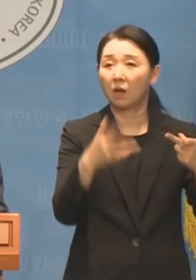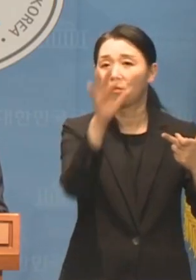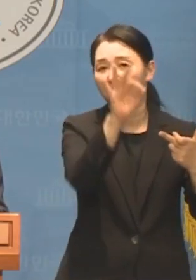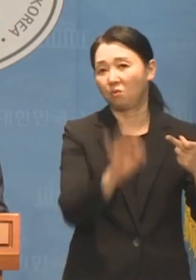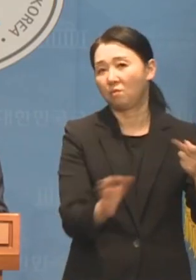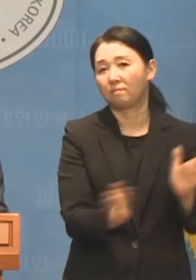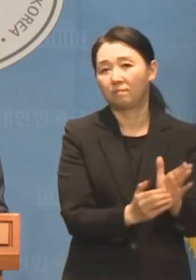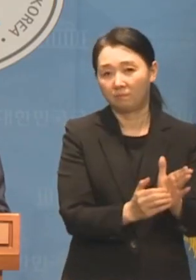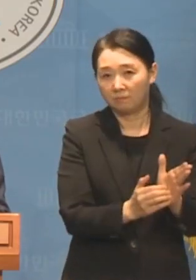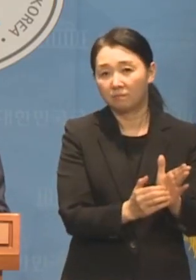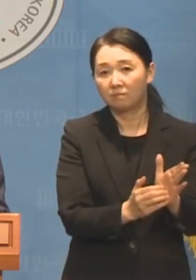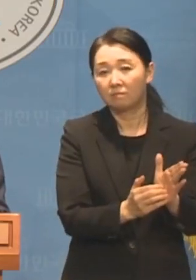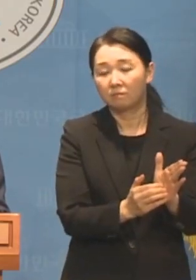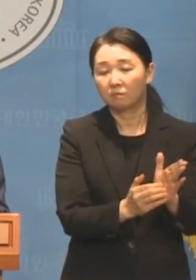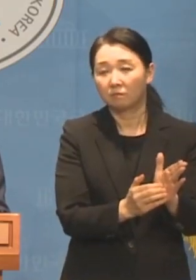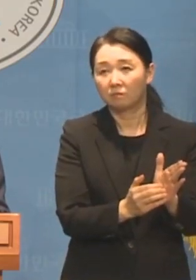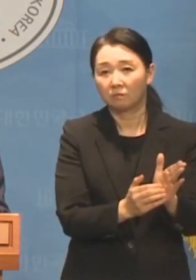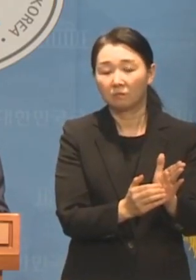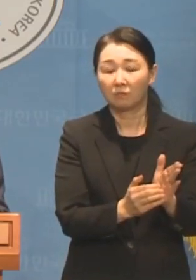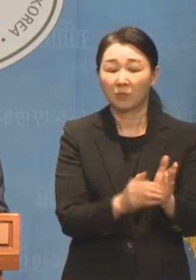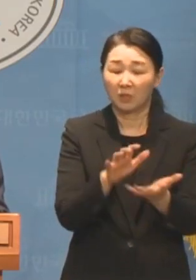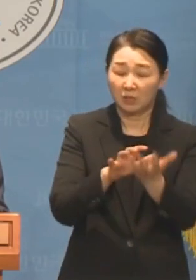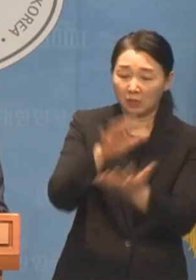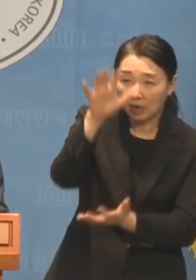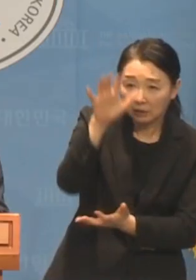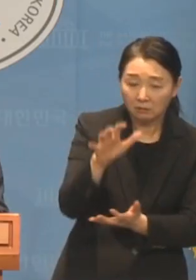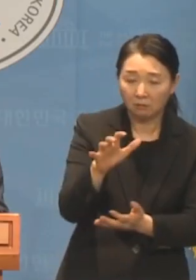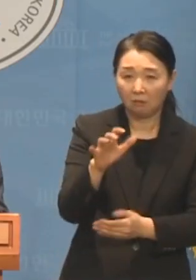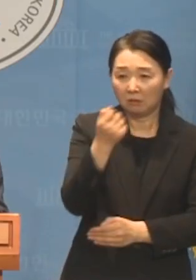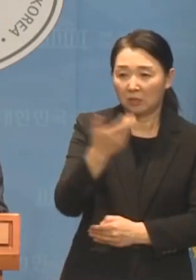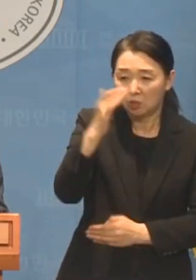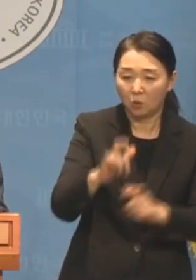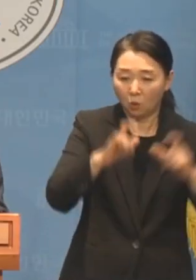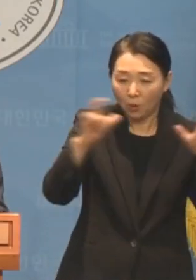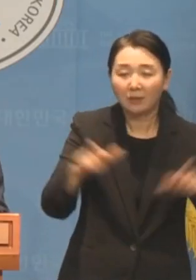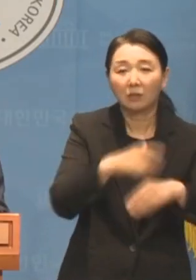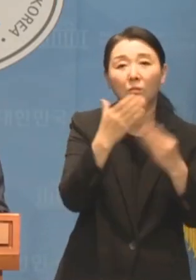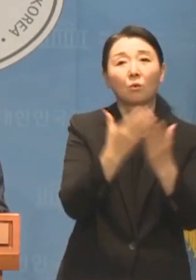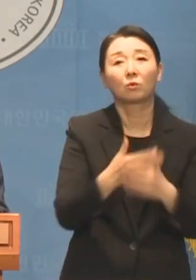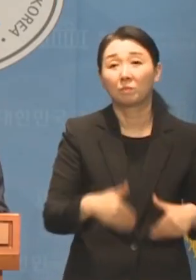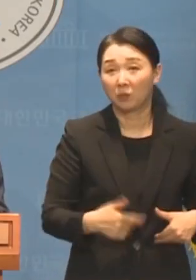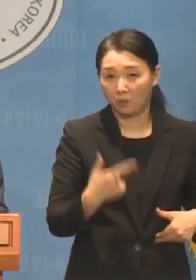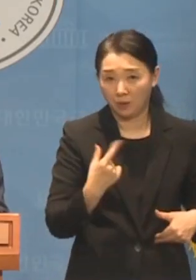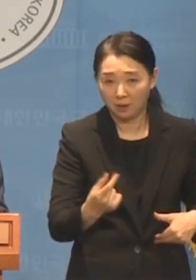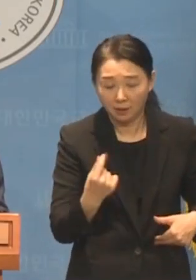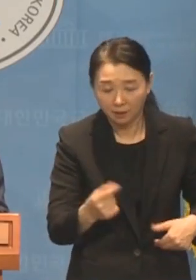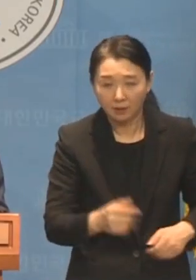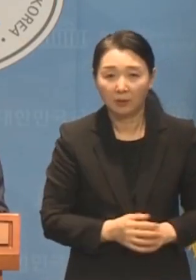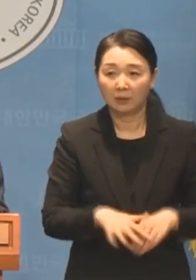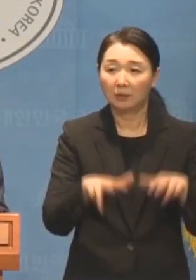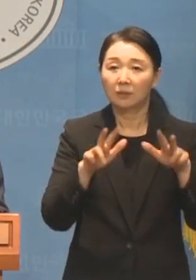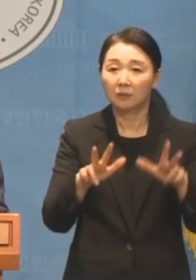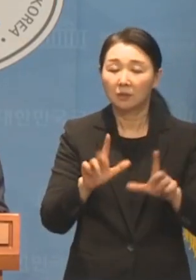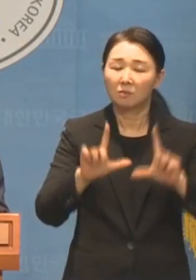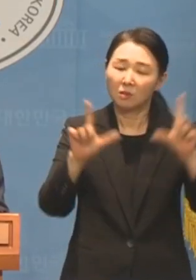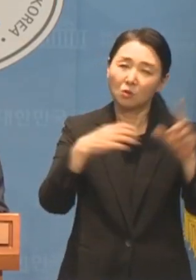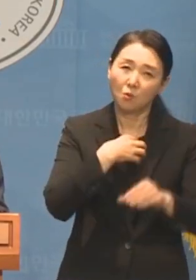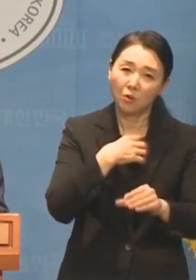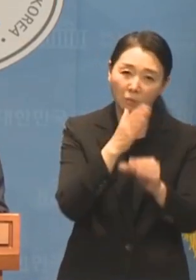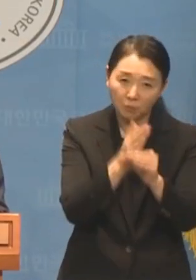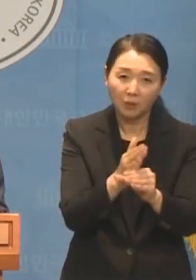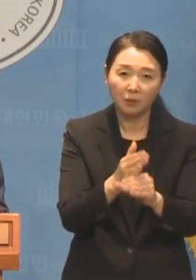17.8%에 불과하고 양적, 질적 확대 모두 절실한 상황입니다. 더욱이 지금은 기후위기